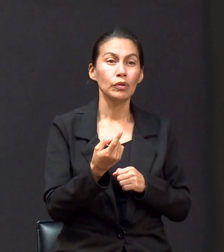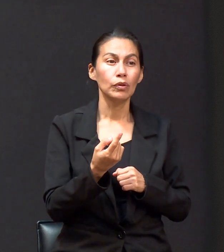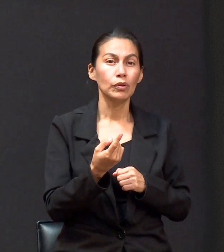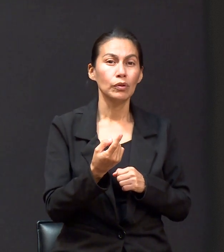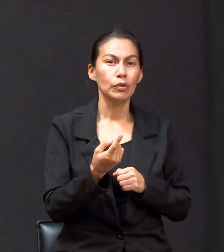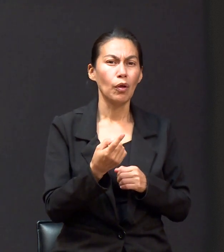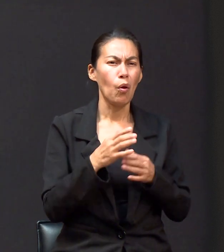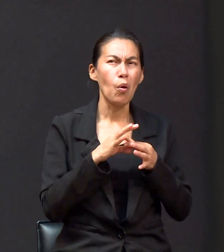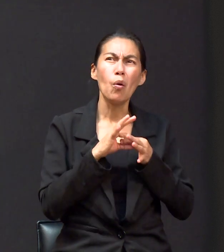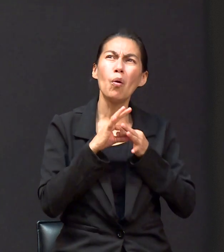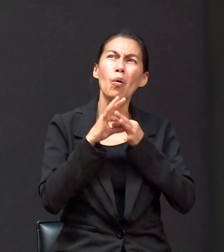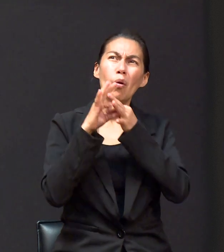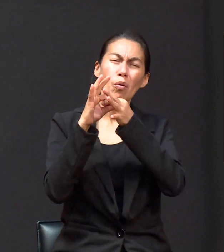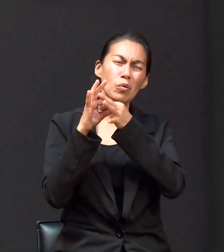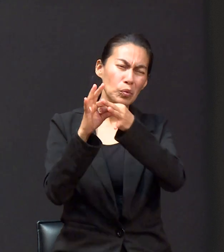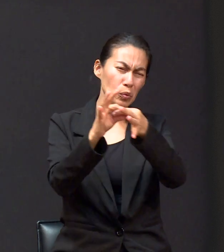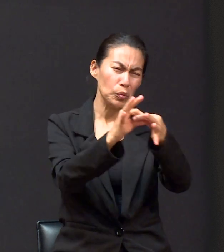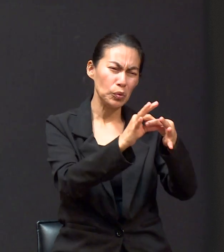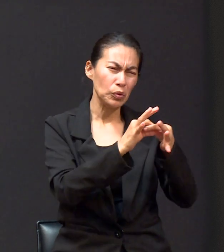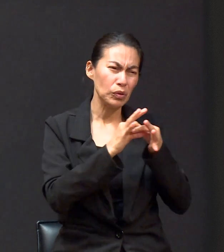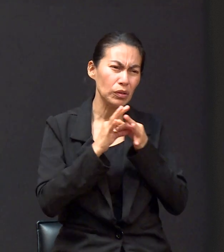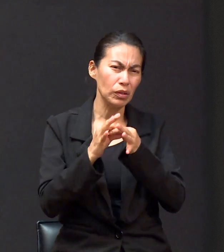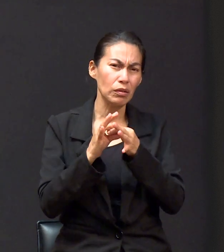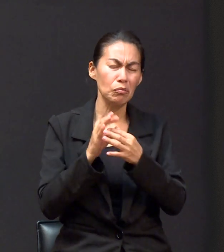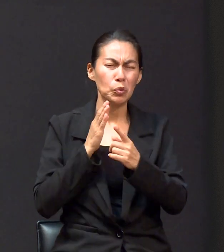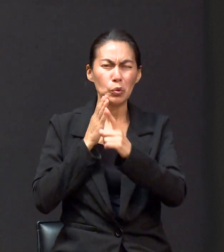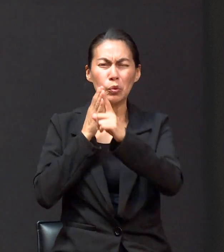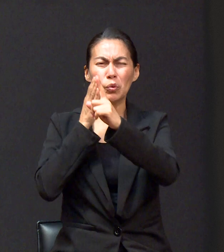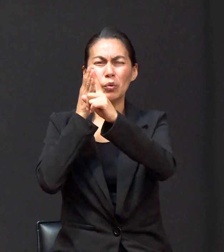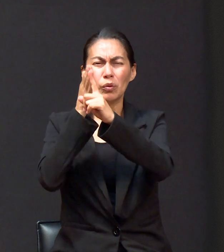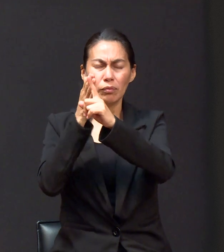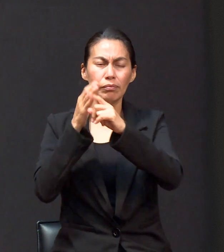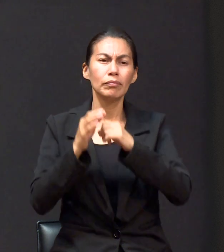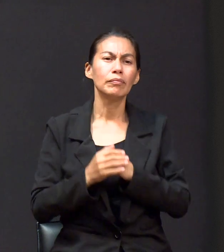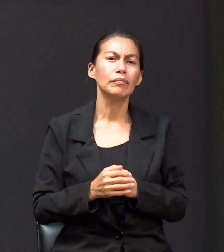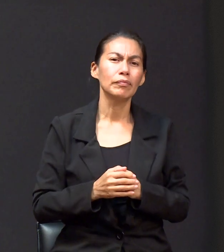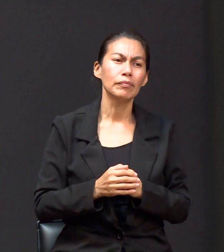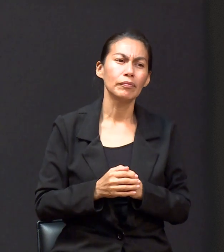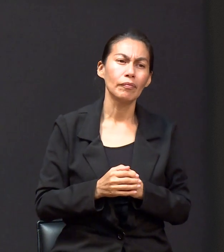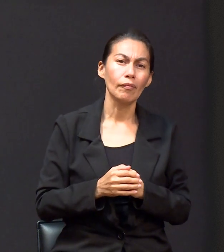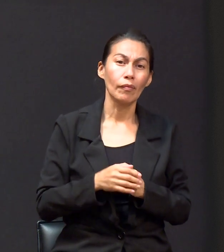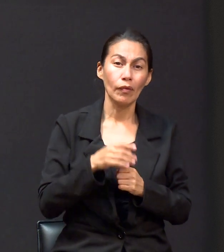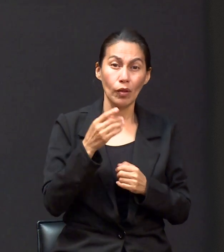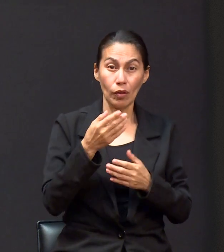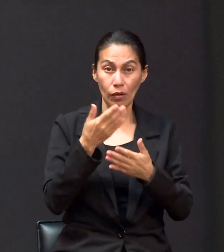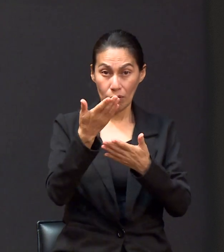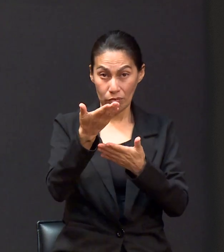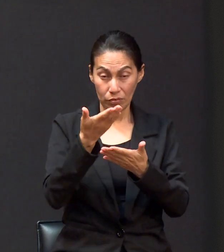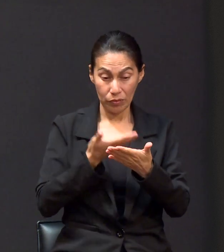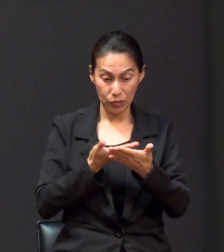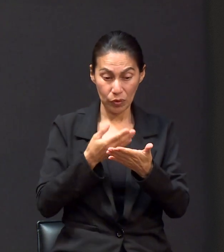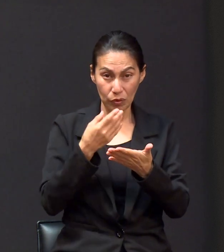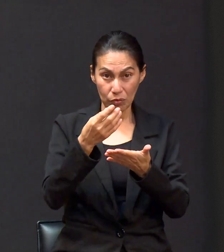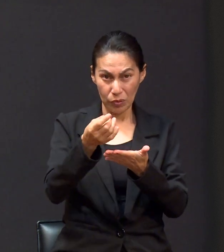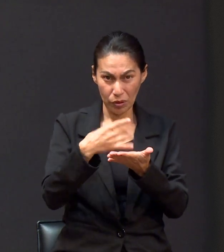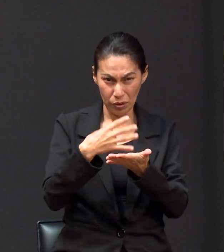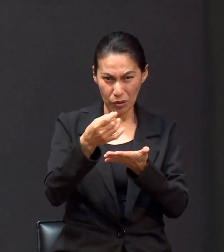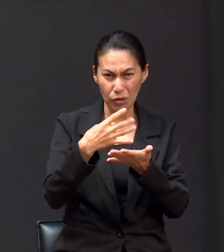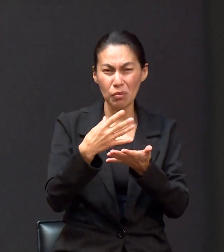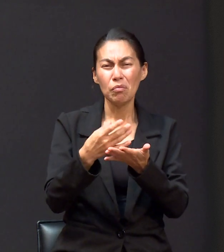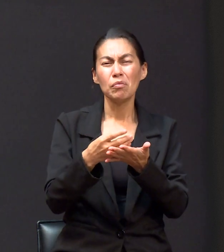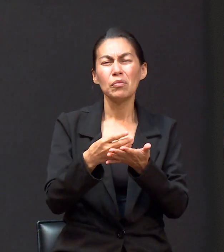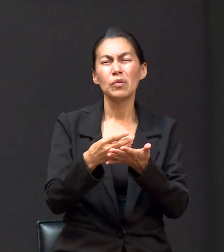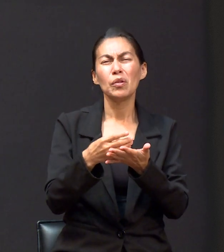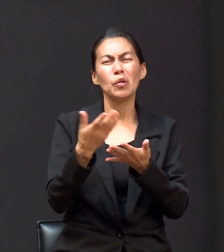podamos, Brisa, estar unidos con estos propósitos, con estas oraciones que nos